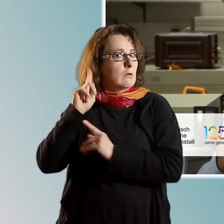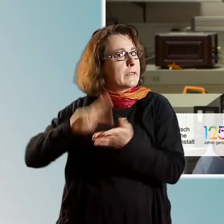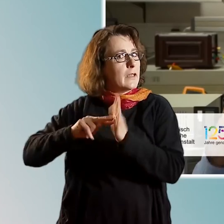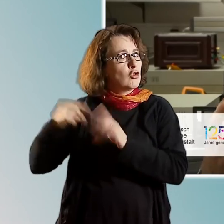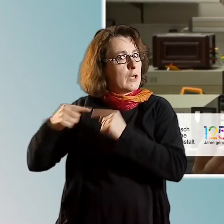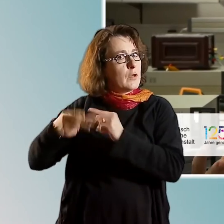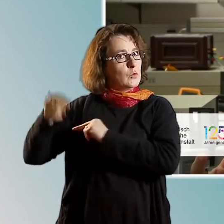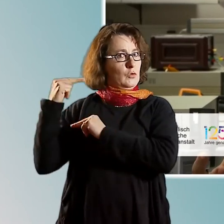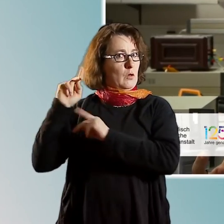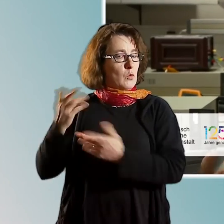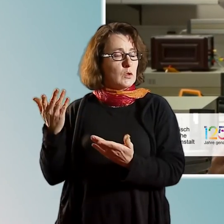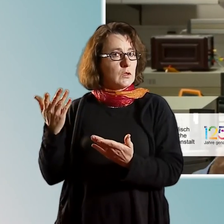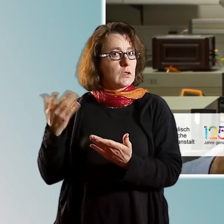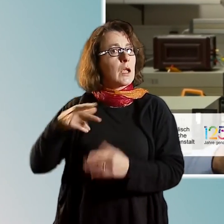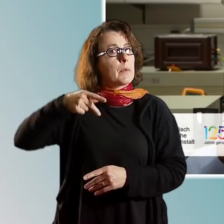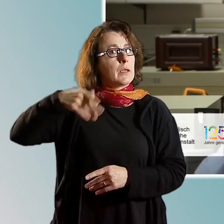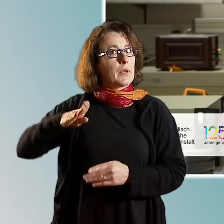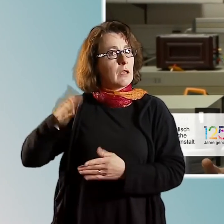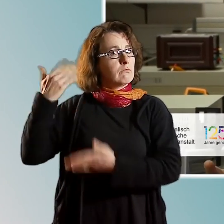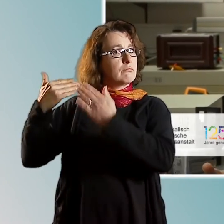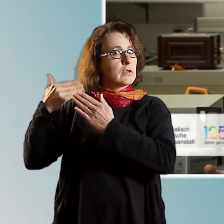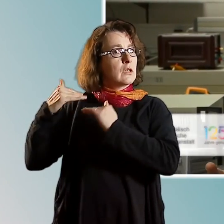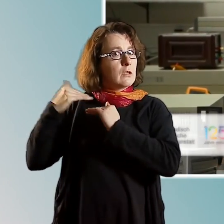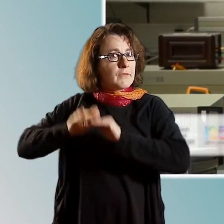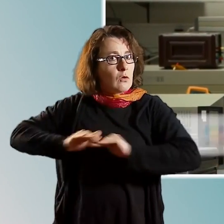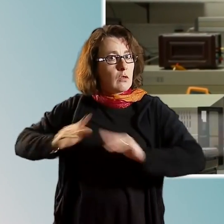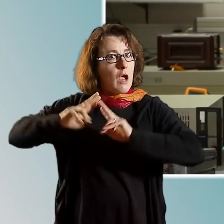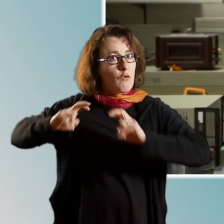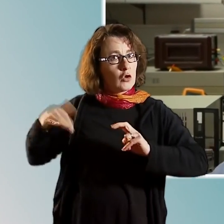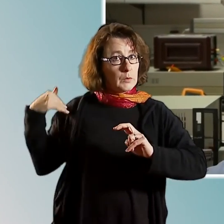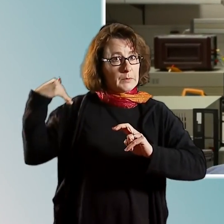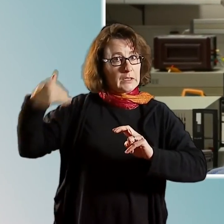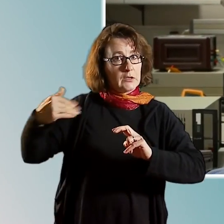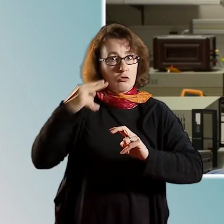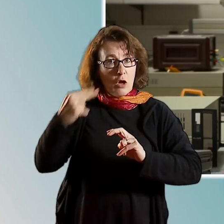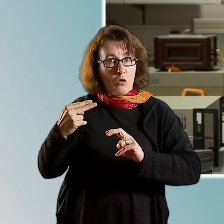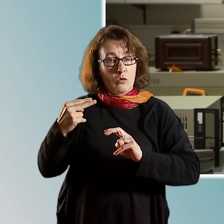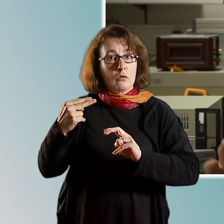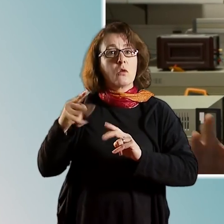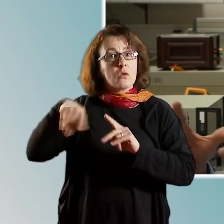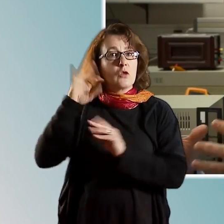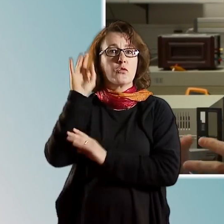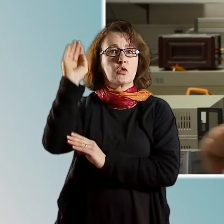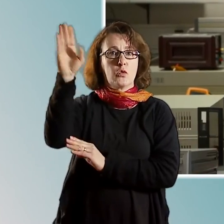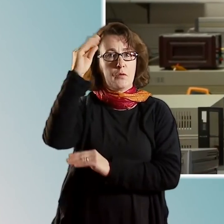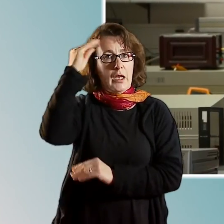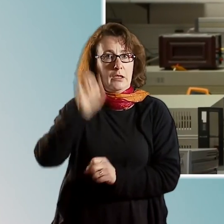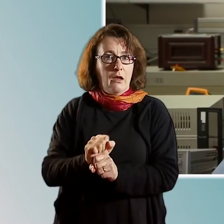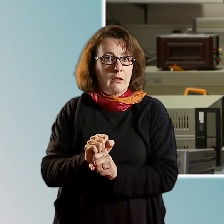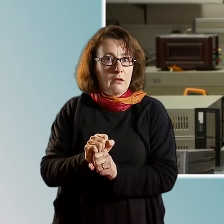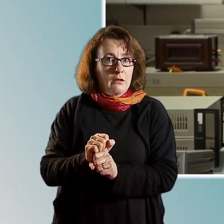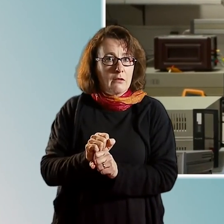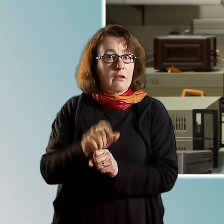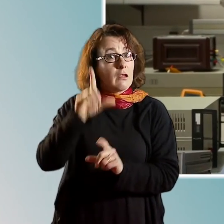gesehen, gerade die PTB-Vergangenheit in der Grundlagenforschung zu sehen, aus der Vergangenheit, und daraus kann man für die Zukunft lernen.